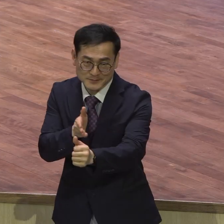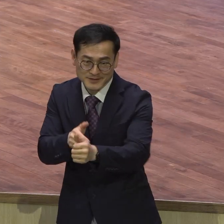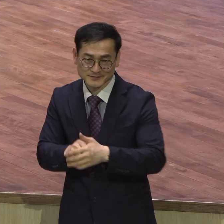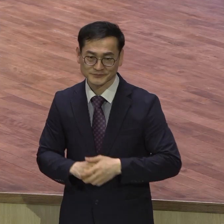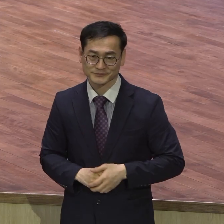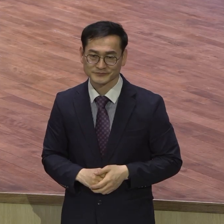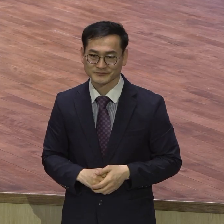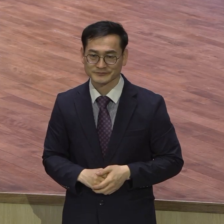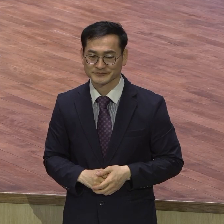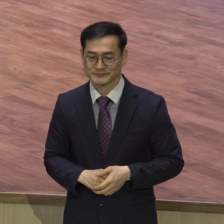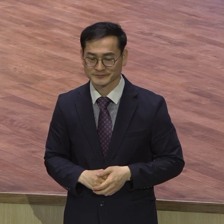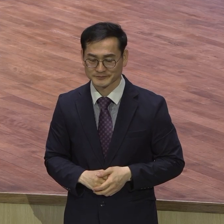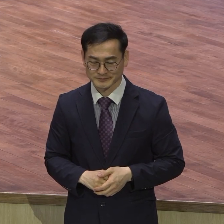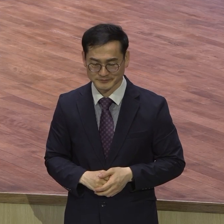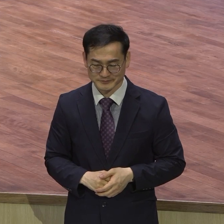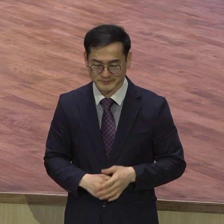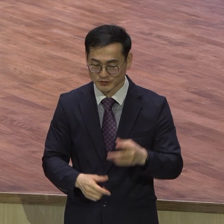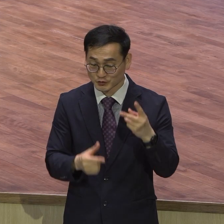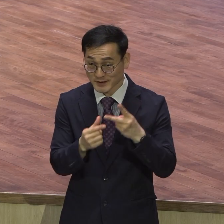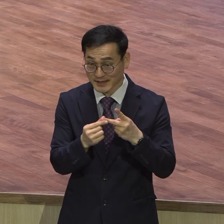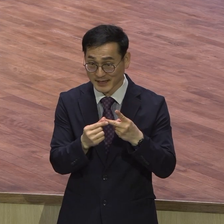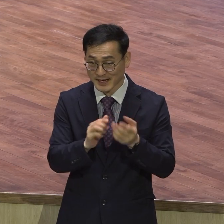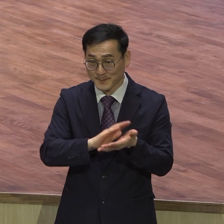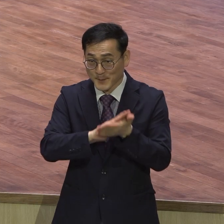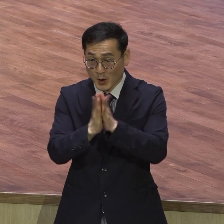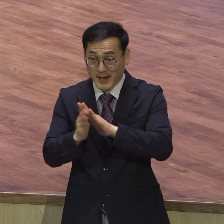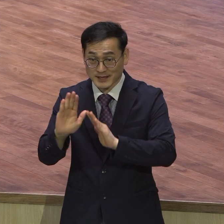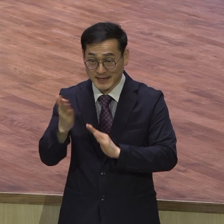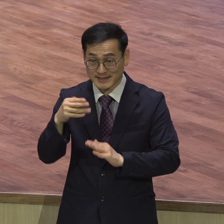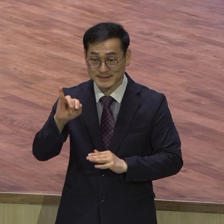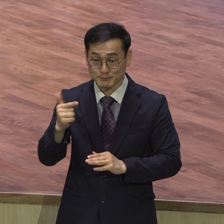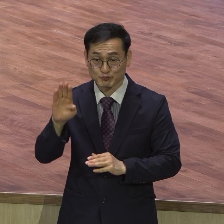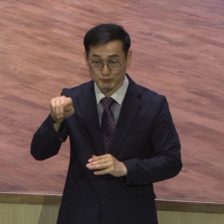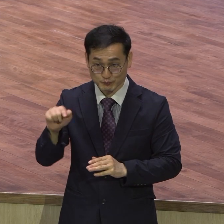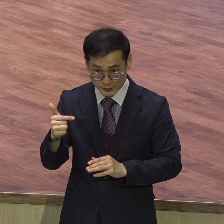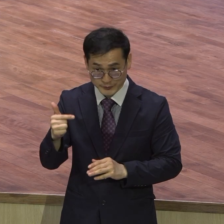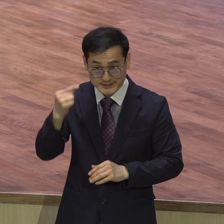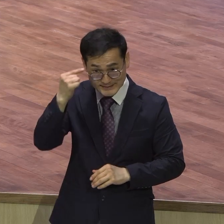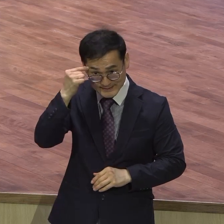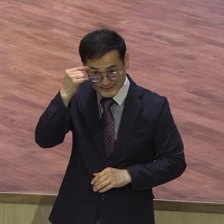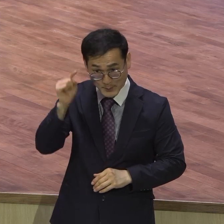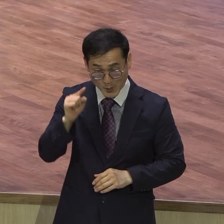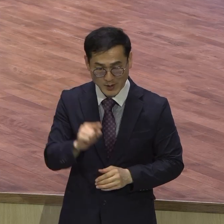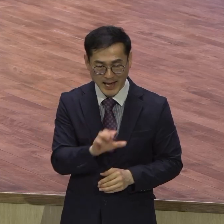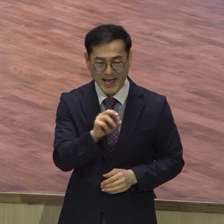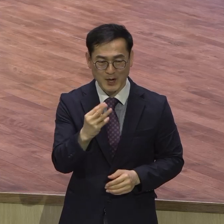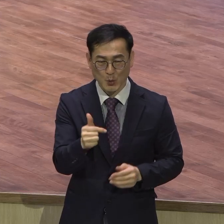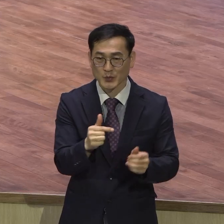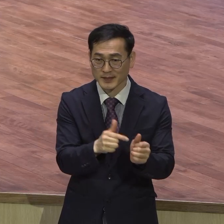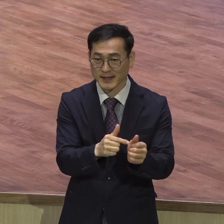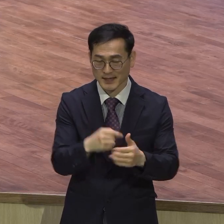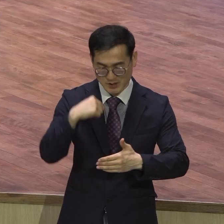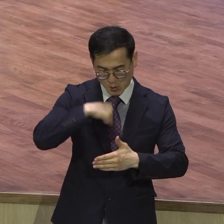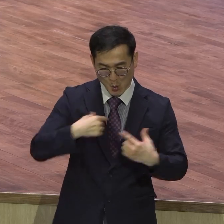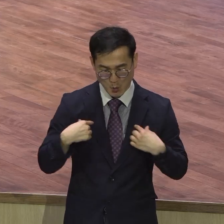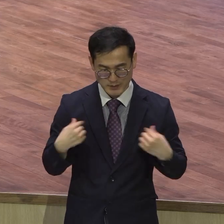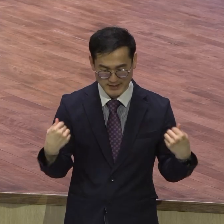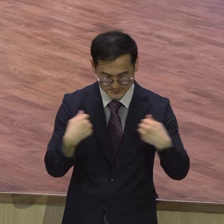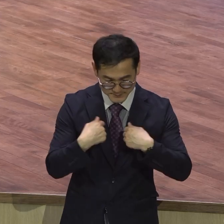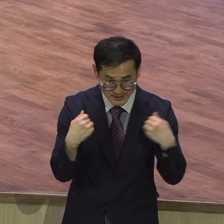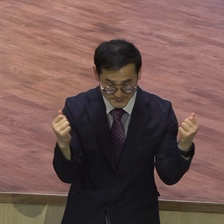변화된 신분의식입니다. 7절로 9절봅니다. 아론에게 속옷을 입히며 띠를 띄우고